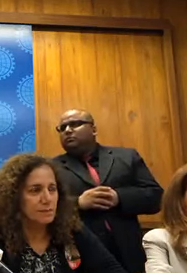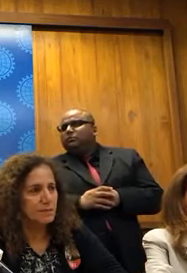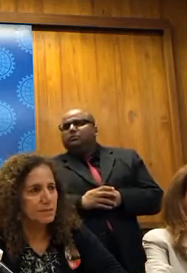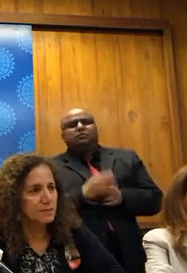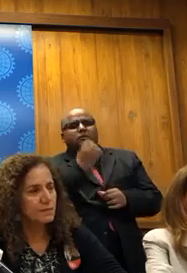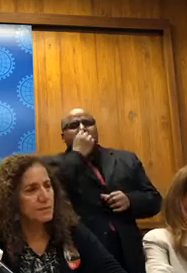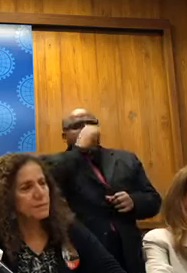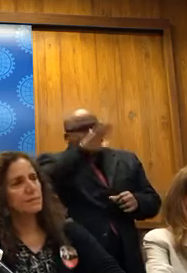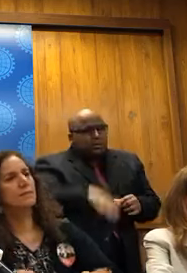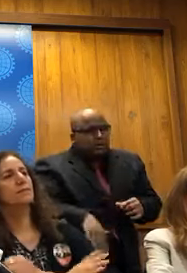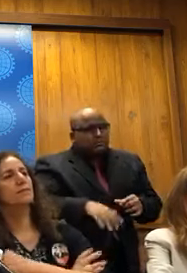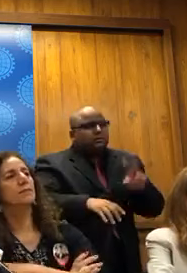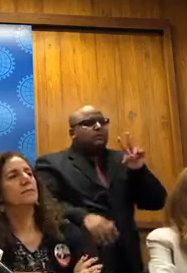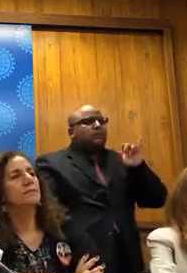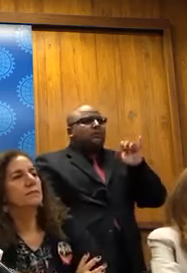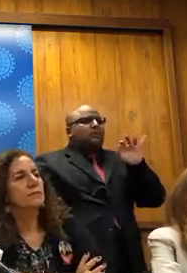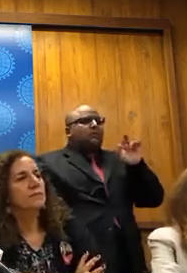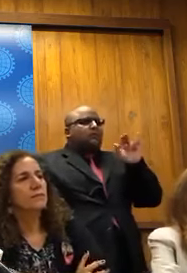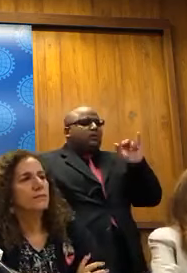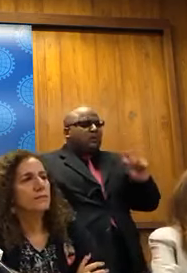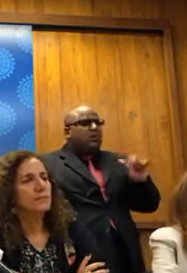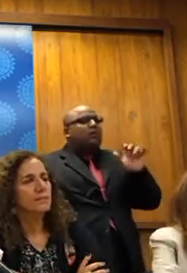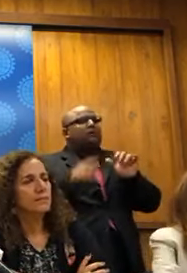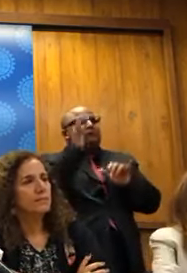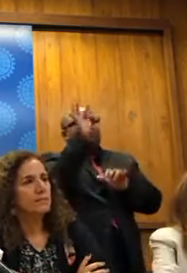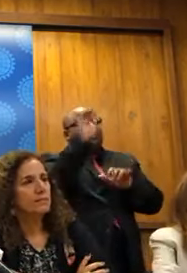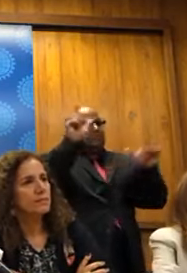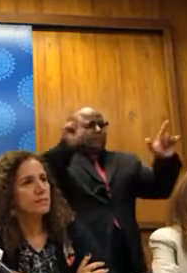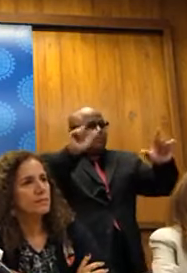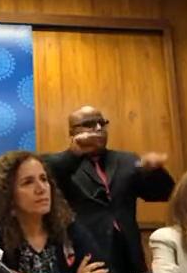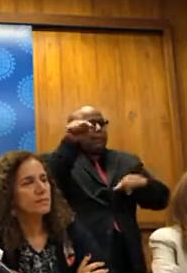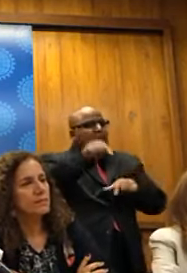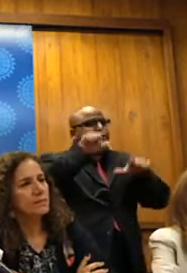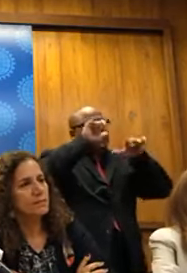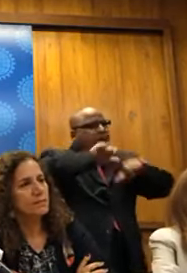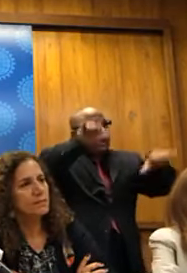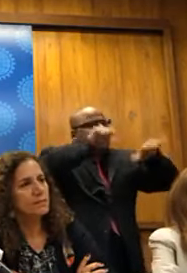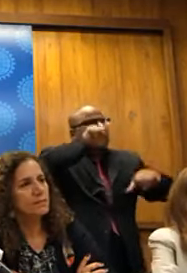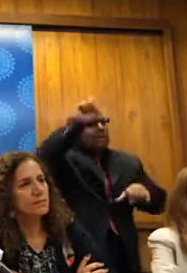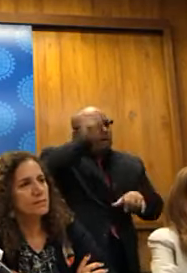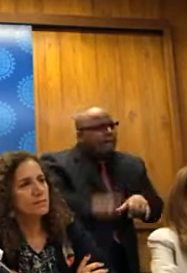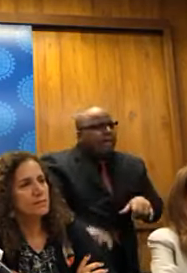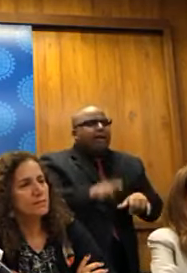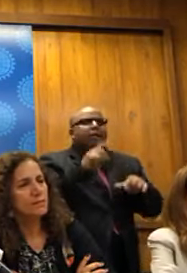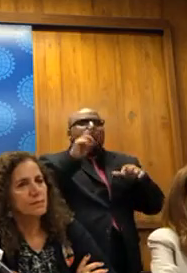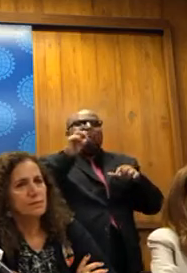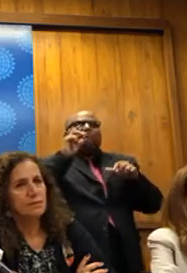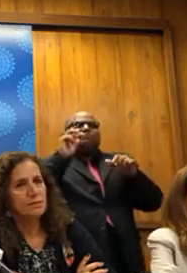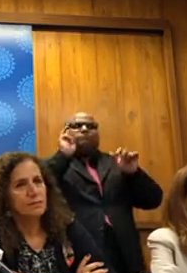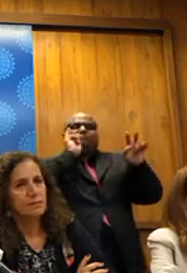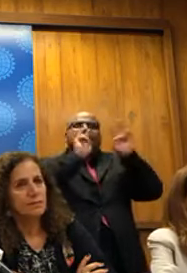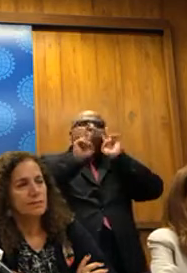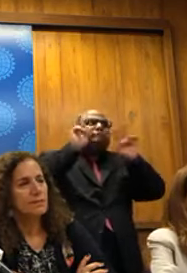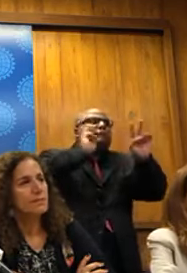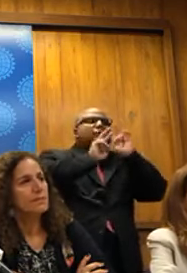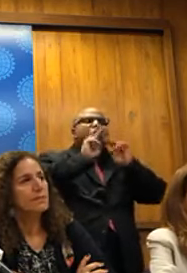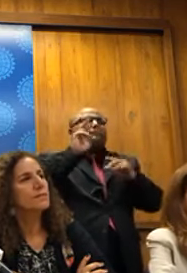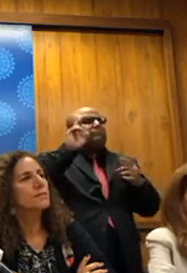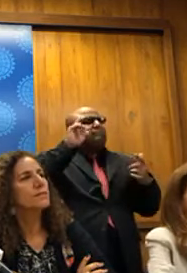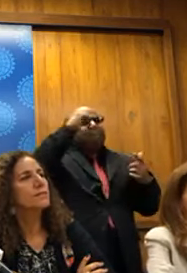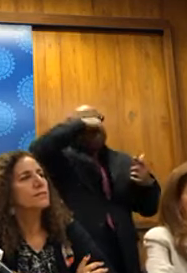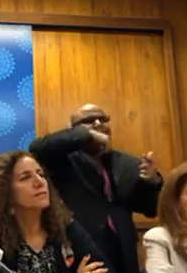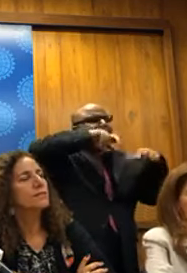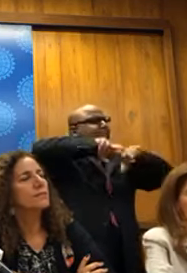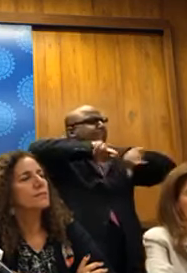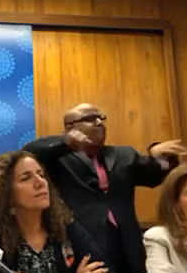Boa tarde, candidato. Vitória Alves, televisão francesa, RTS. Essa campanha é uma das mais agressivas que a gente vem acompanhando. Eu queria